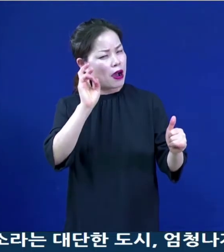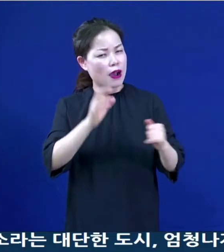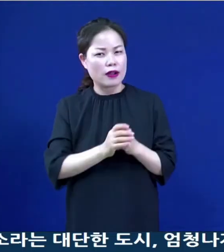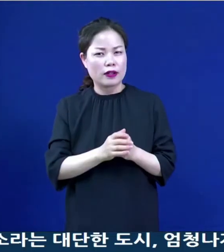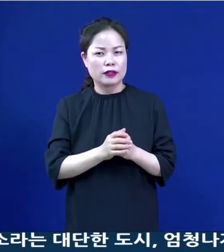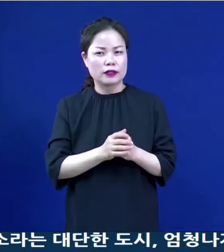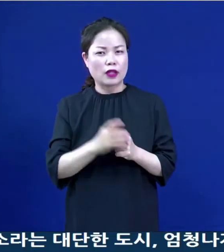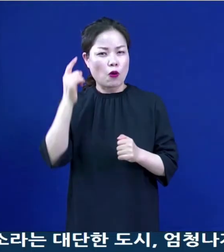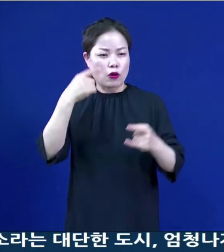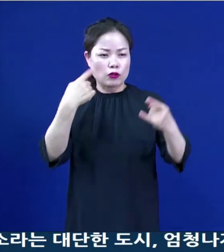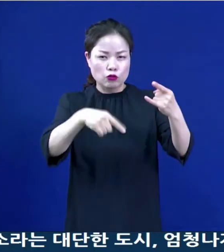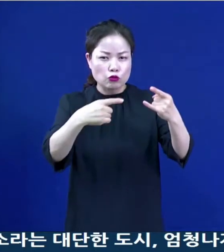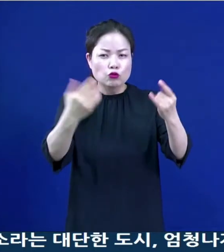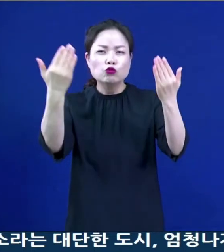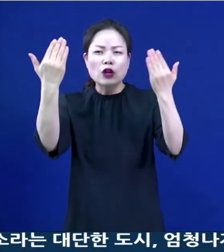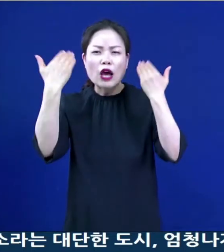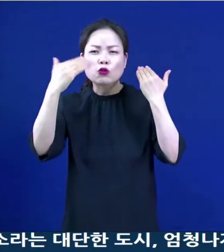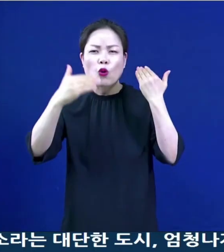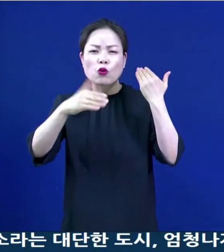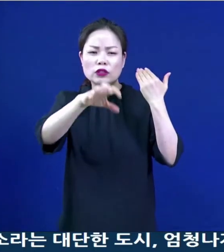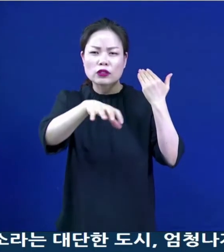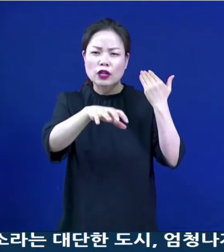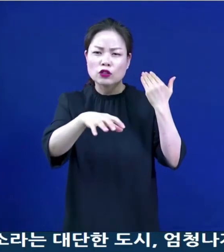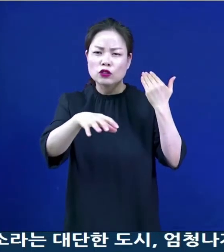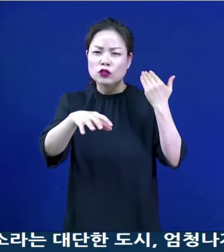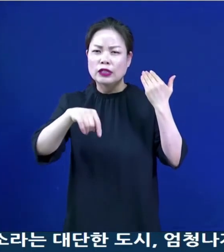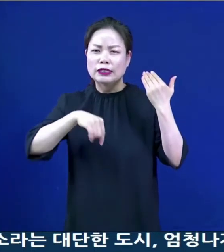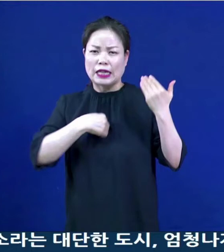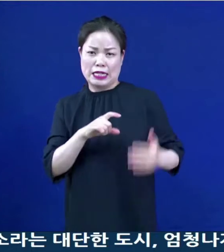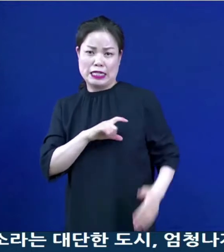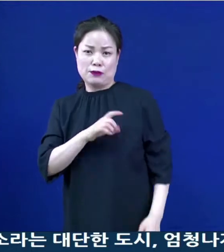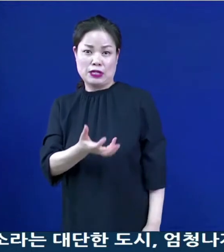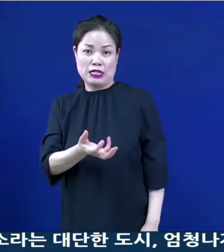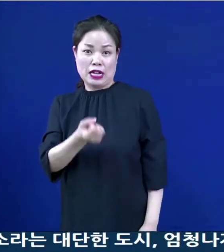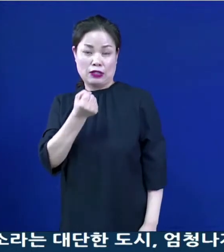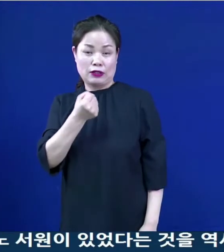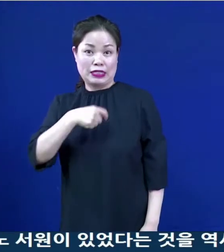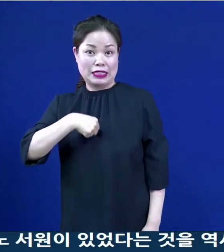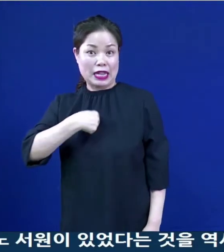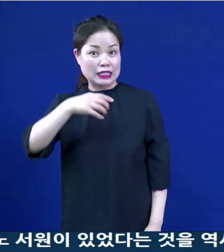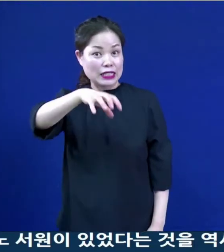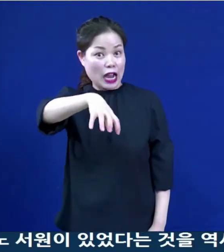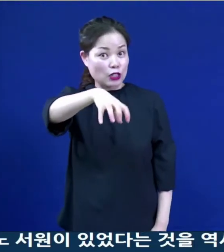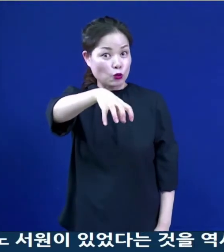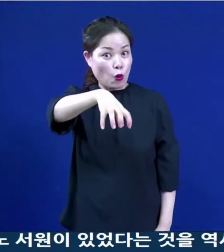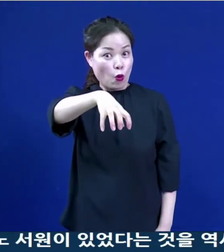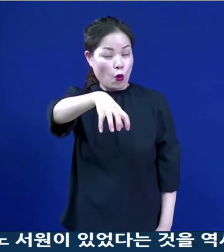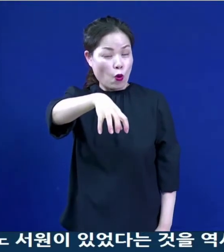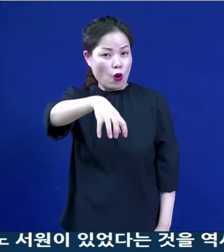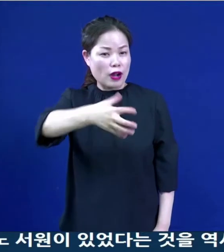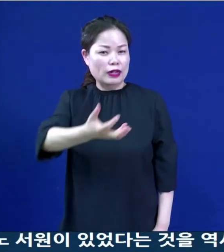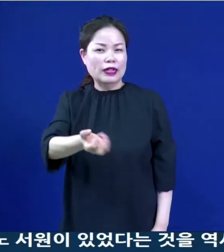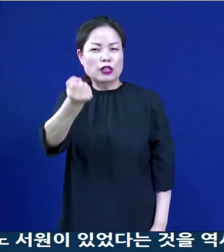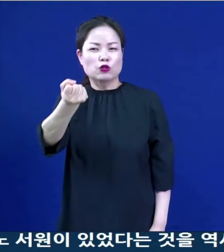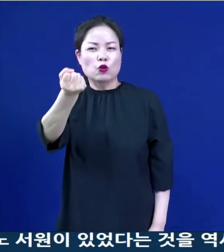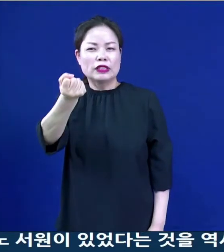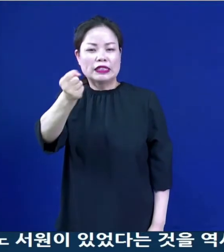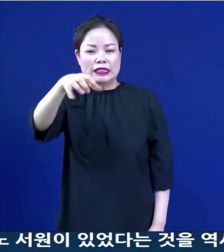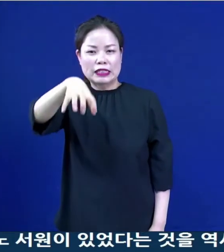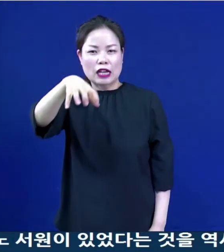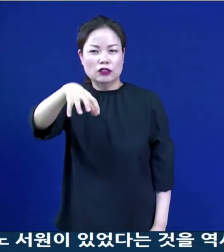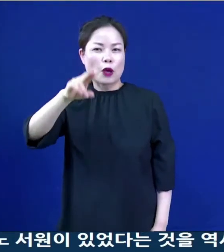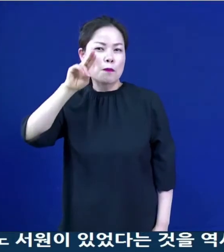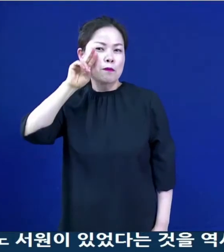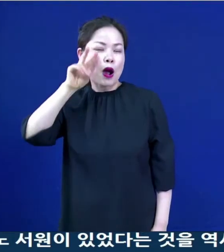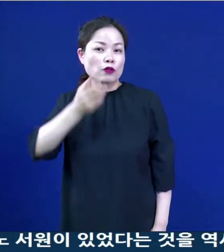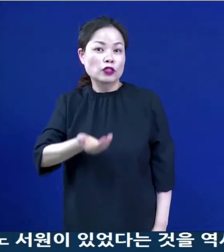두란노 서원이 됐느냐? 두란노라는 사람이 자기 장소, 자기가 이렇게 소유하고 있는 장소를